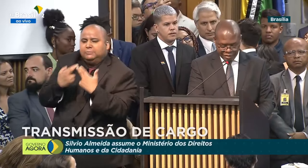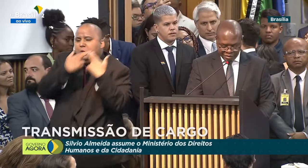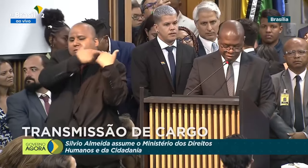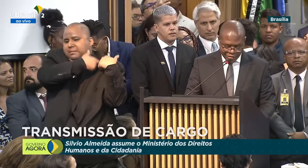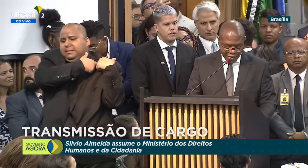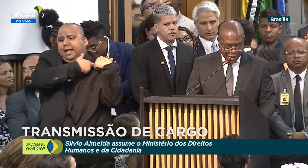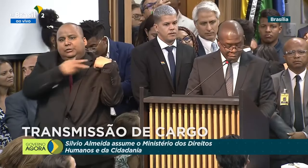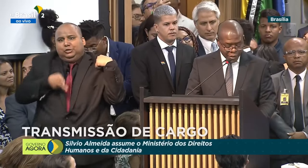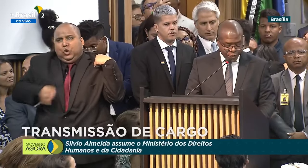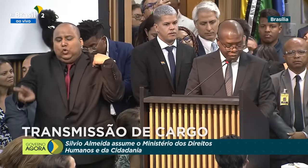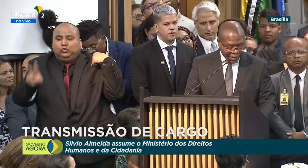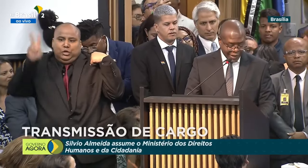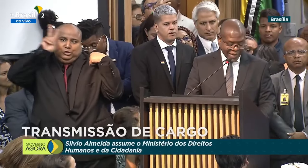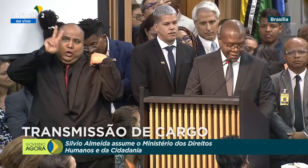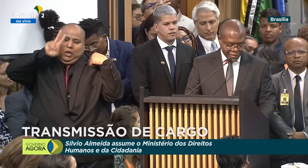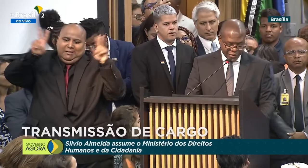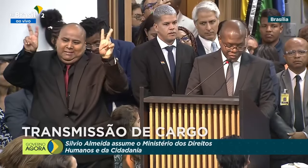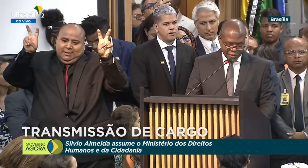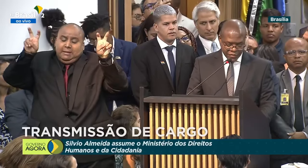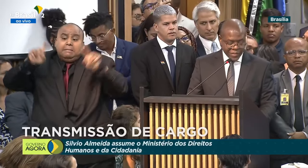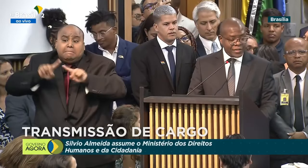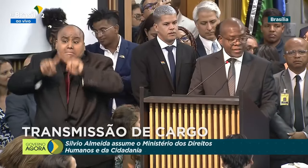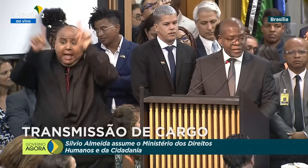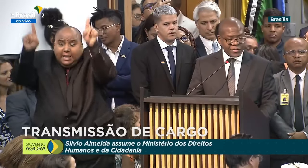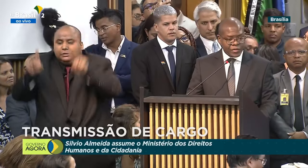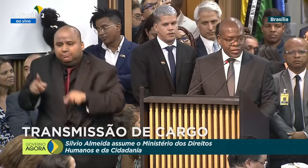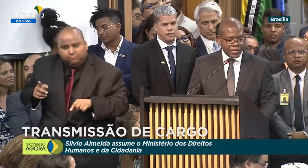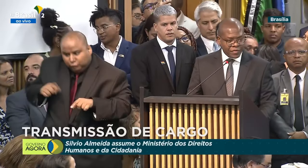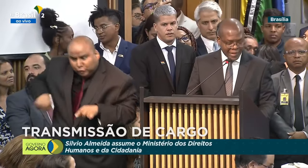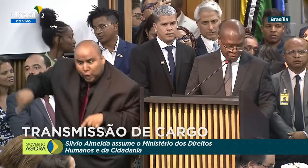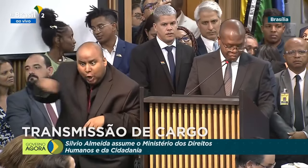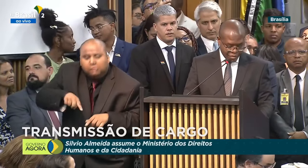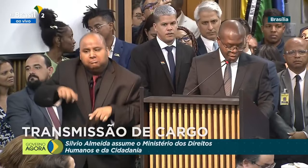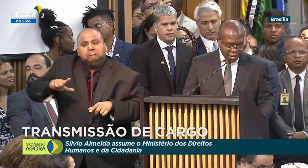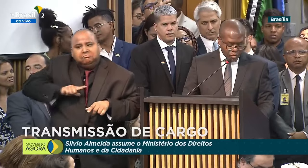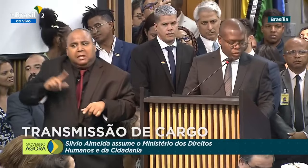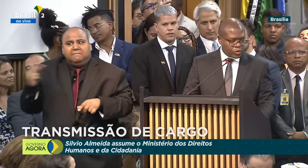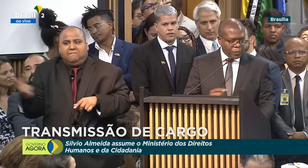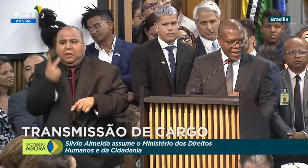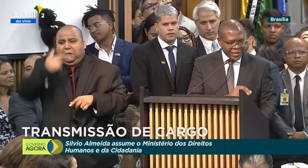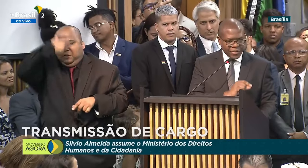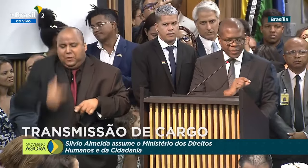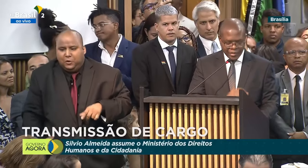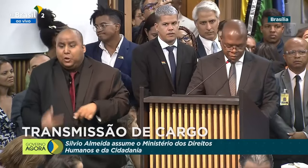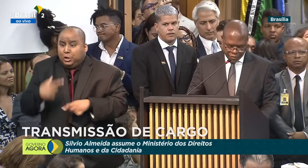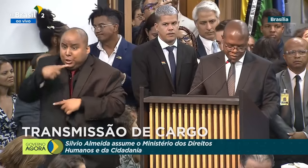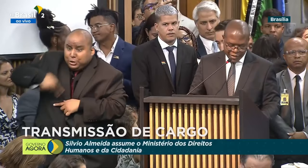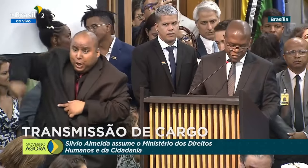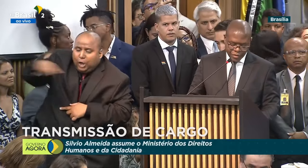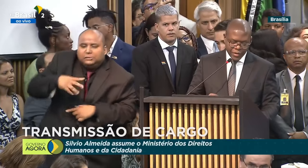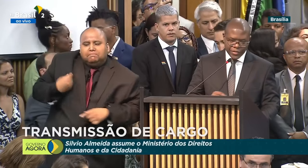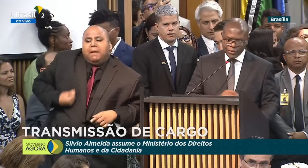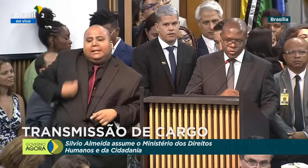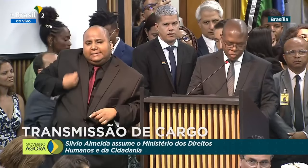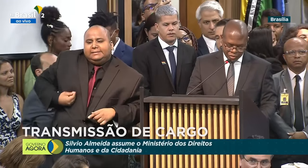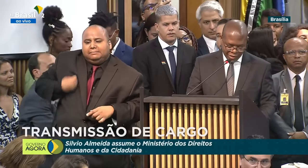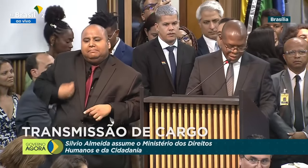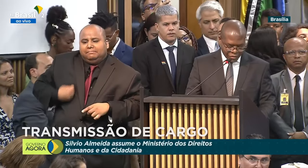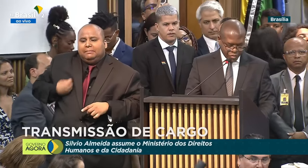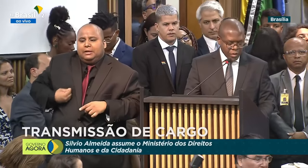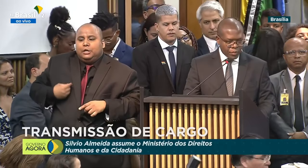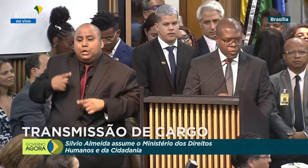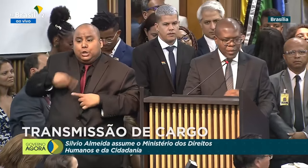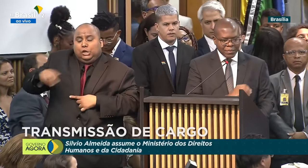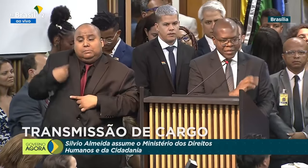levar as adiante mas porque ainda estão sendo vividos e Tecidos em seus significados somos parte desse processo estão todos